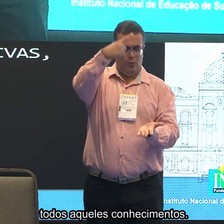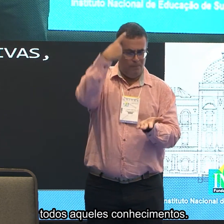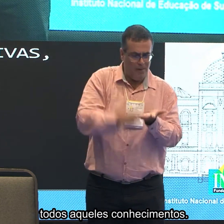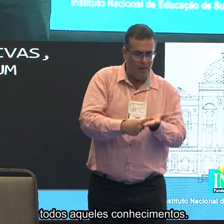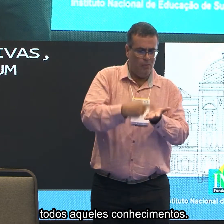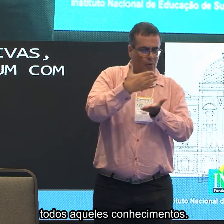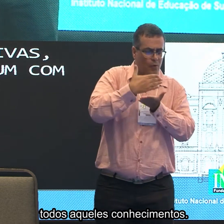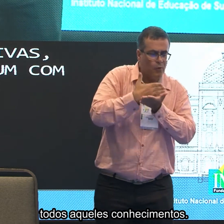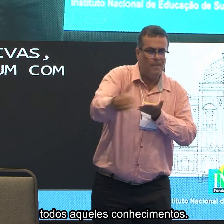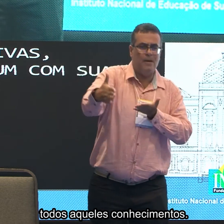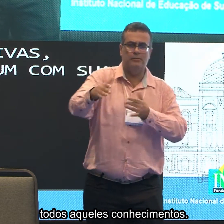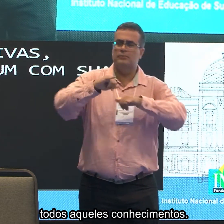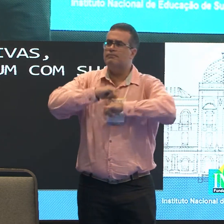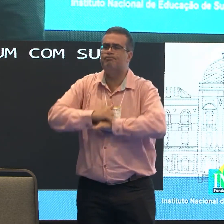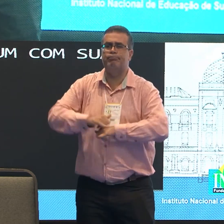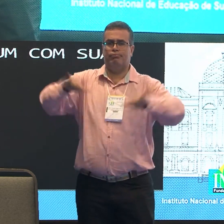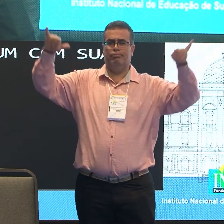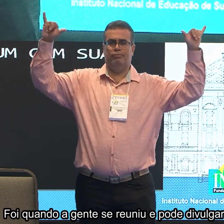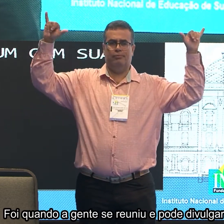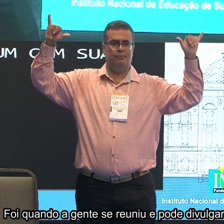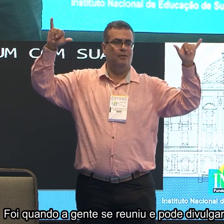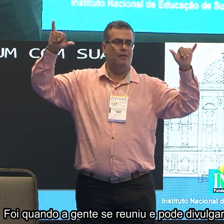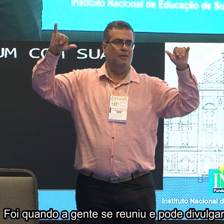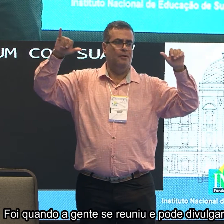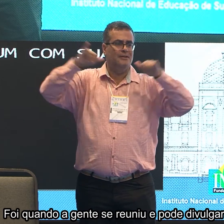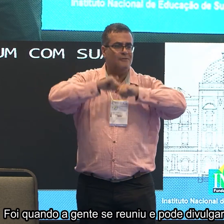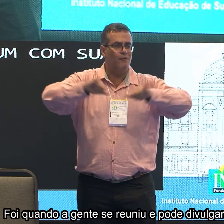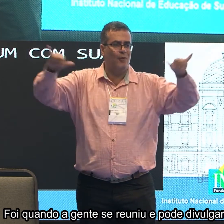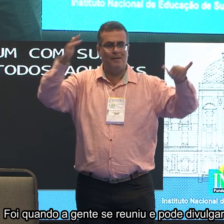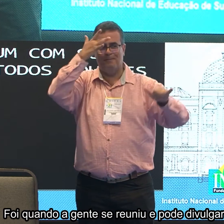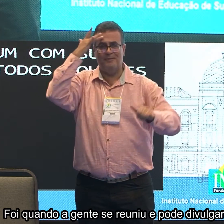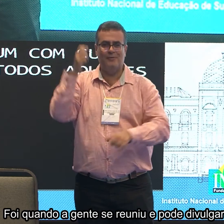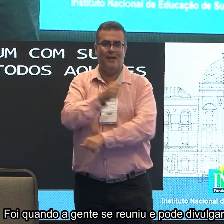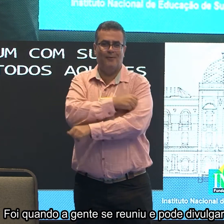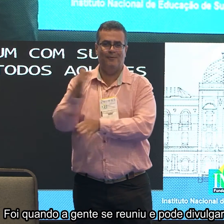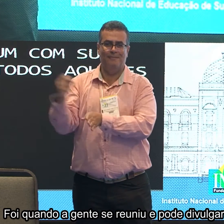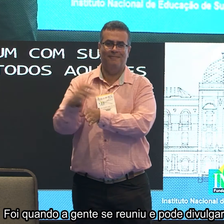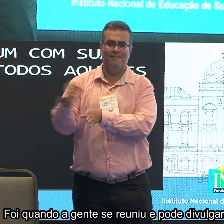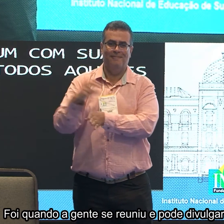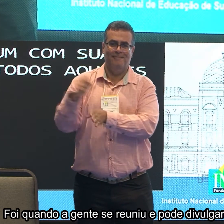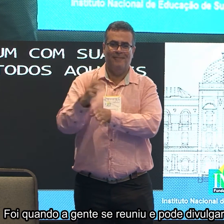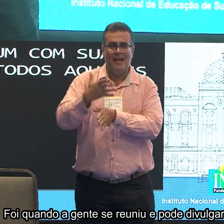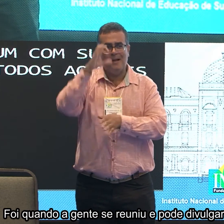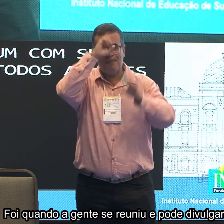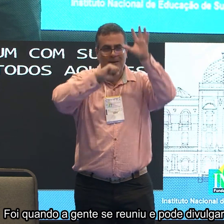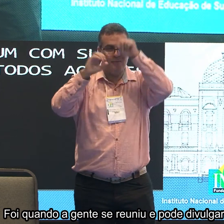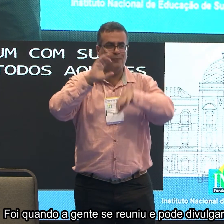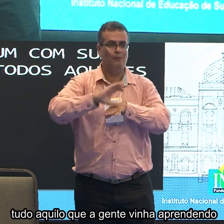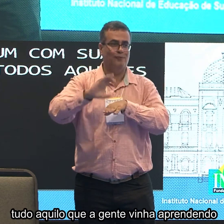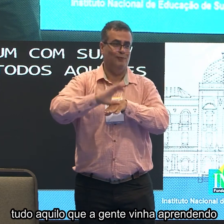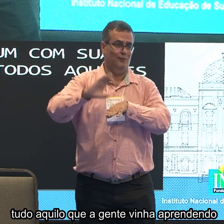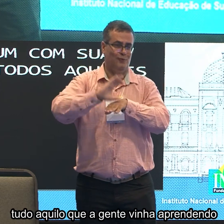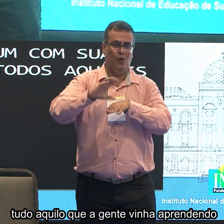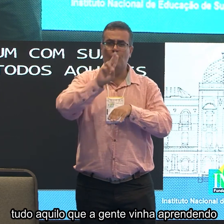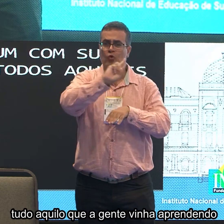aqueles conhecimentos. Foi quando a gente se reuniu e pôde divulgar tudo aquilo que a gente